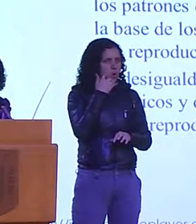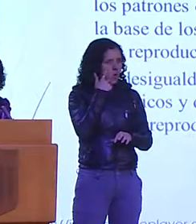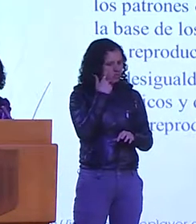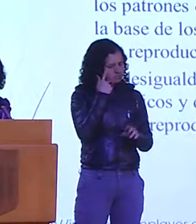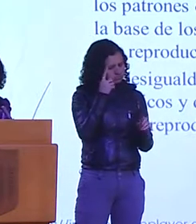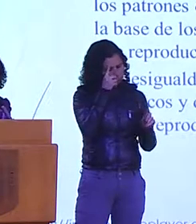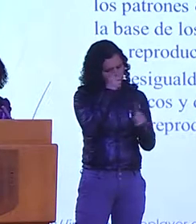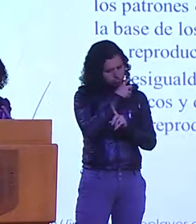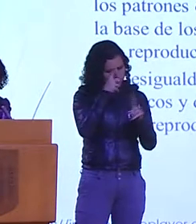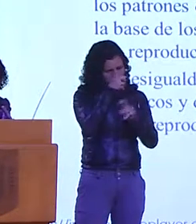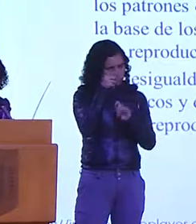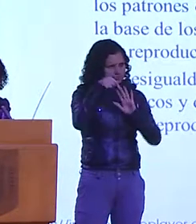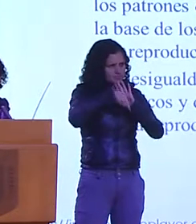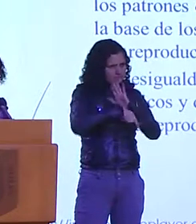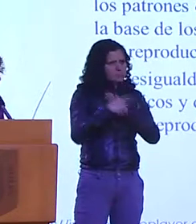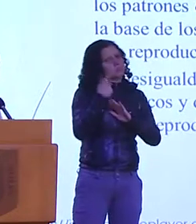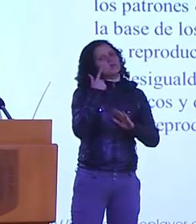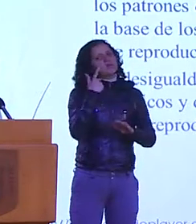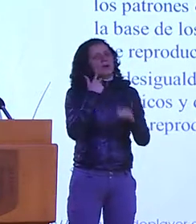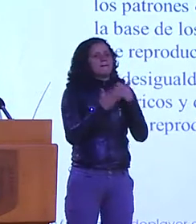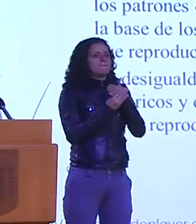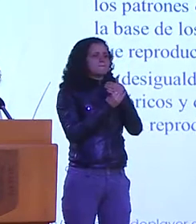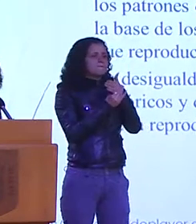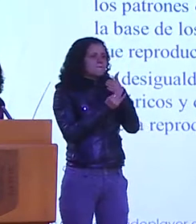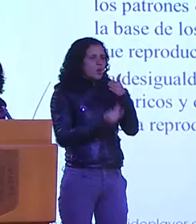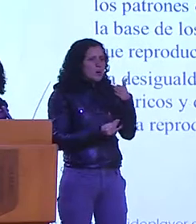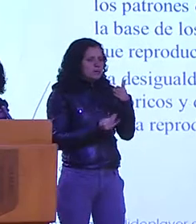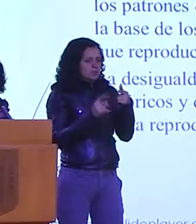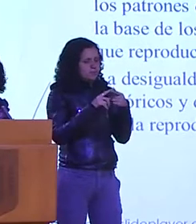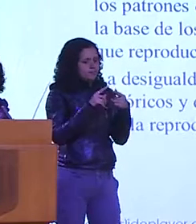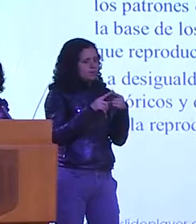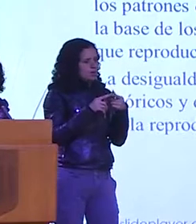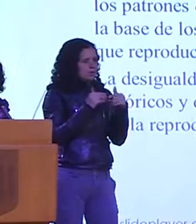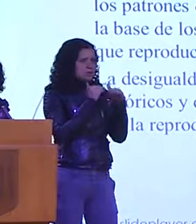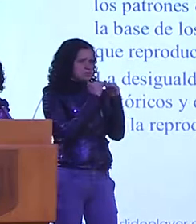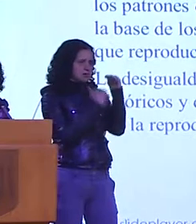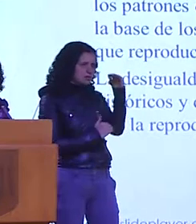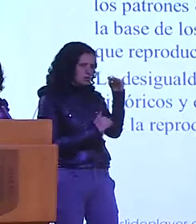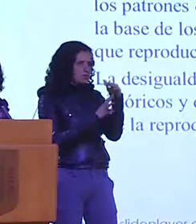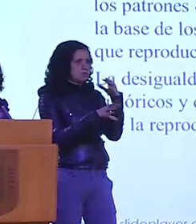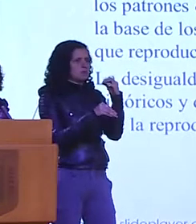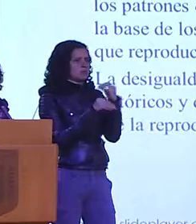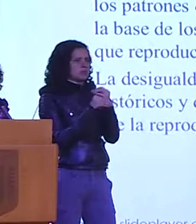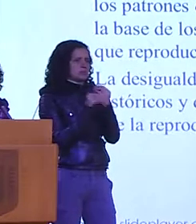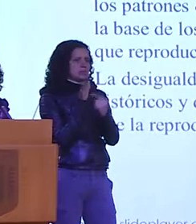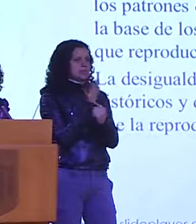examinarlo. Pobreza, desigualdad y discriminación.